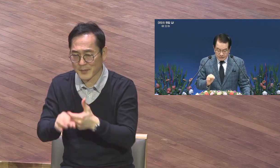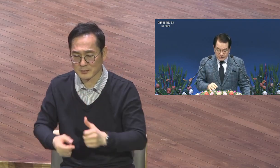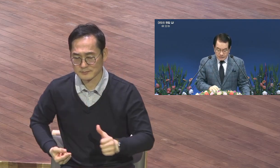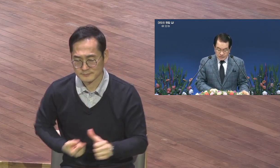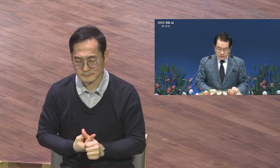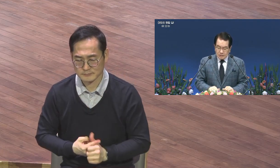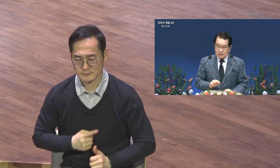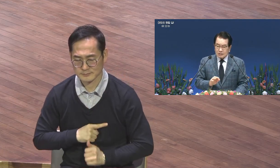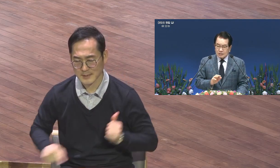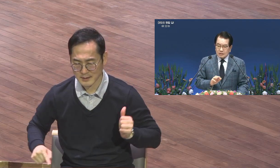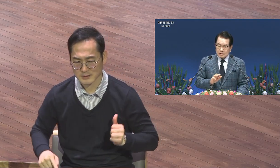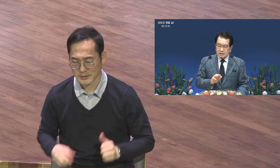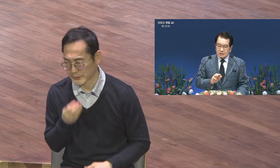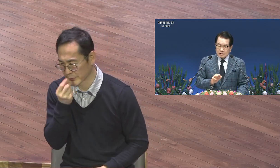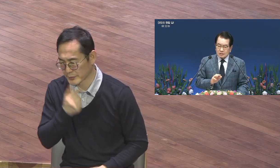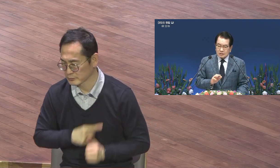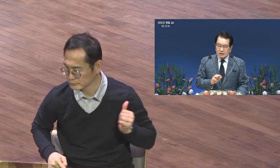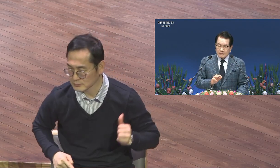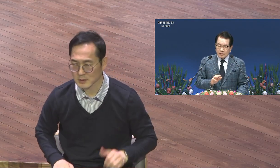암살.